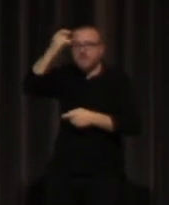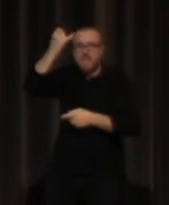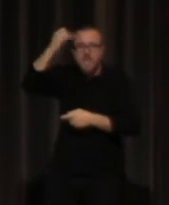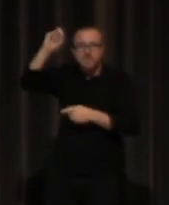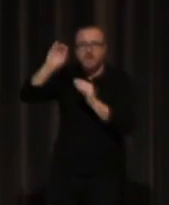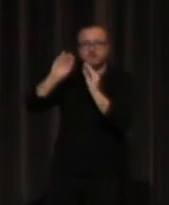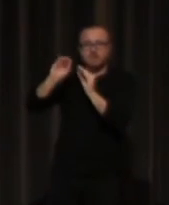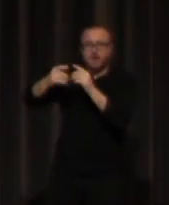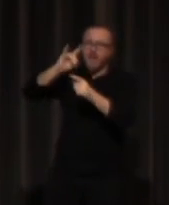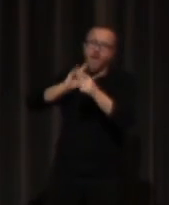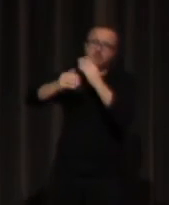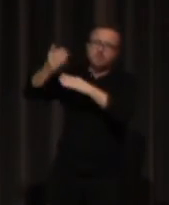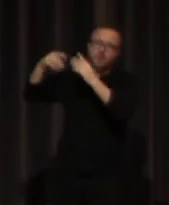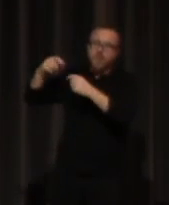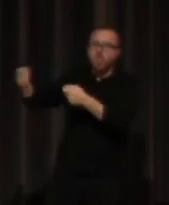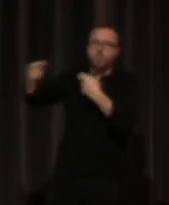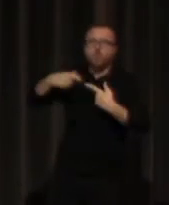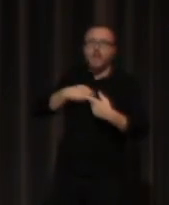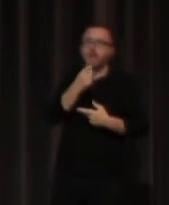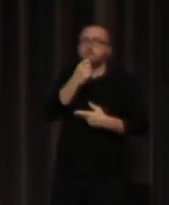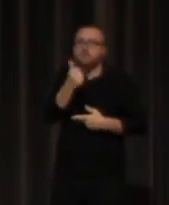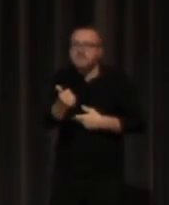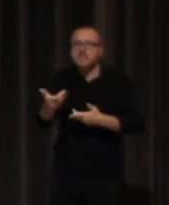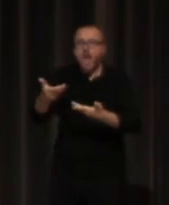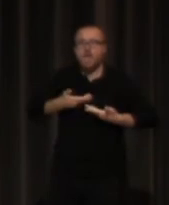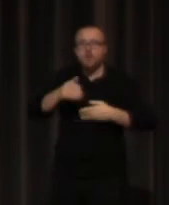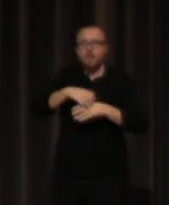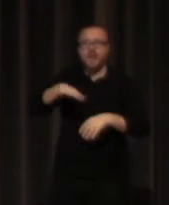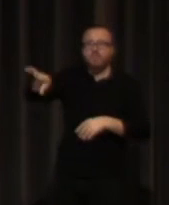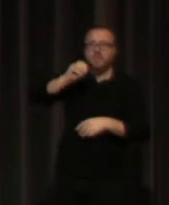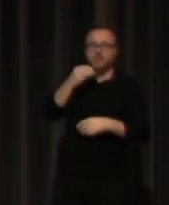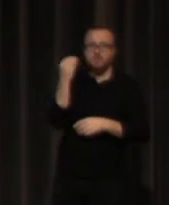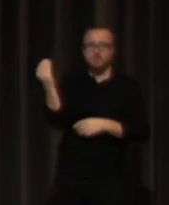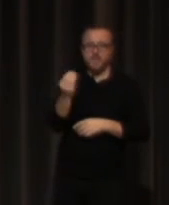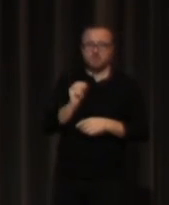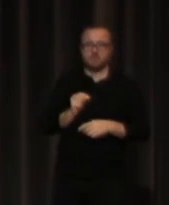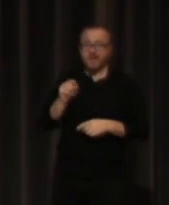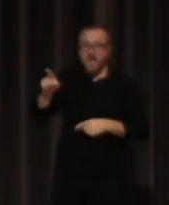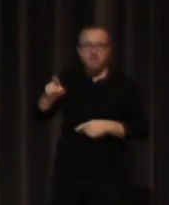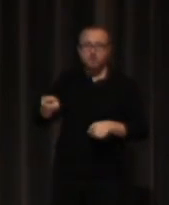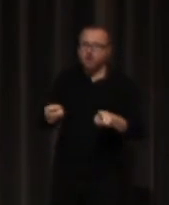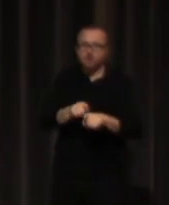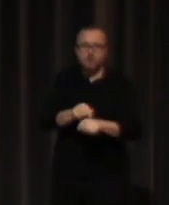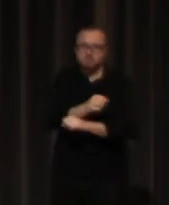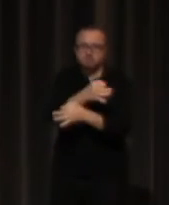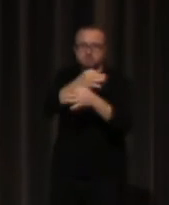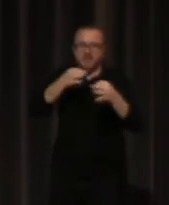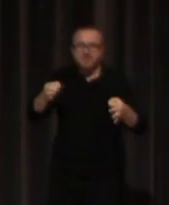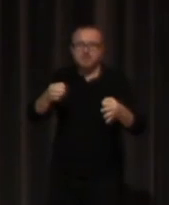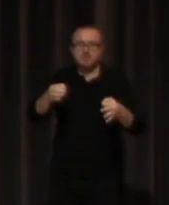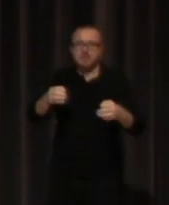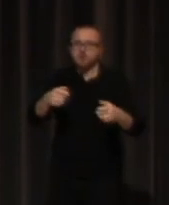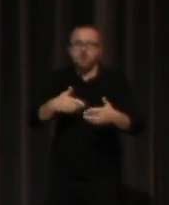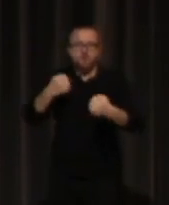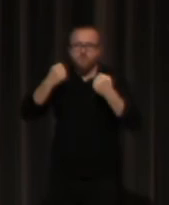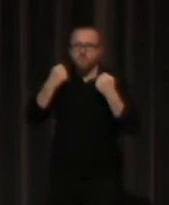veure-la, a pensar-la millor. És una selecció implacable. Res de superficial no es